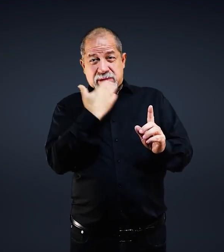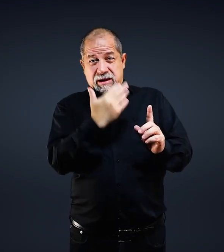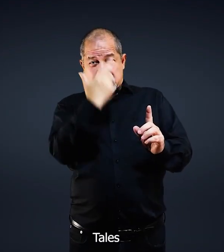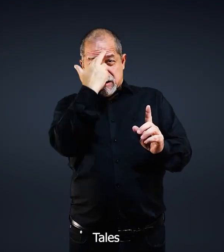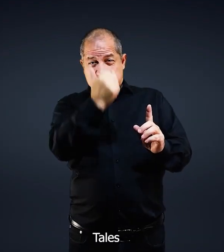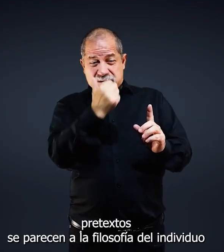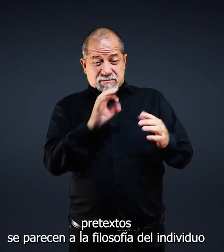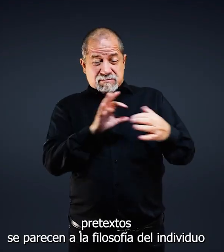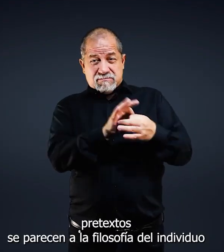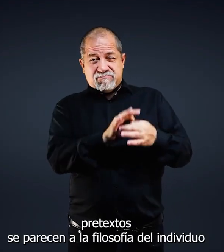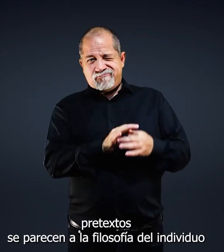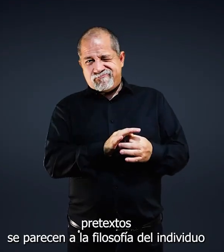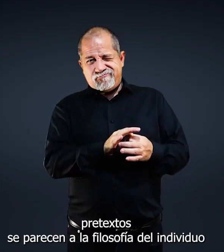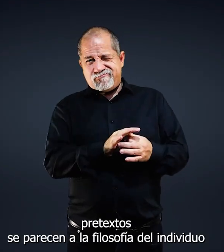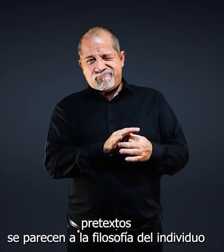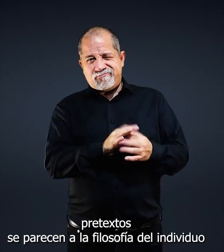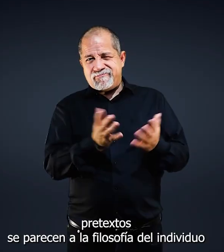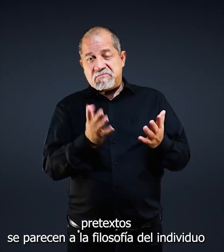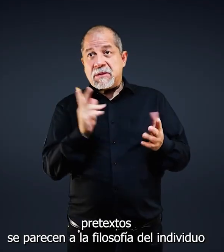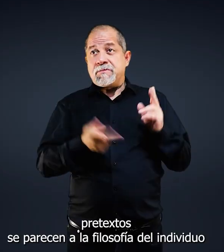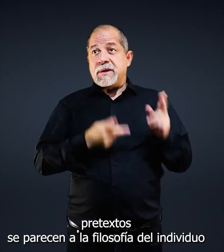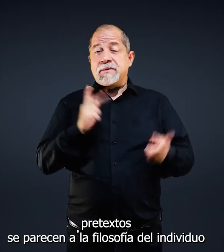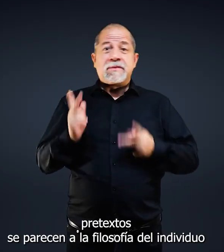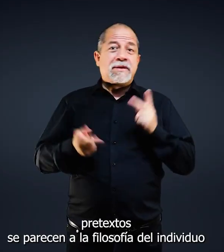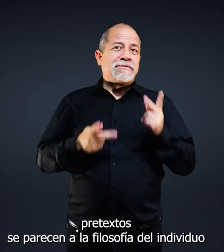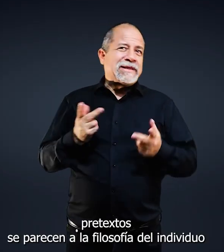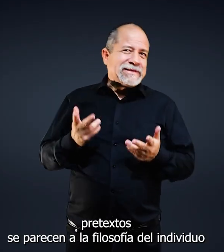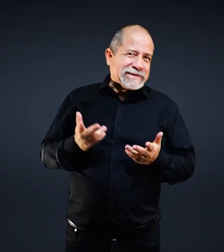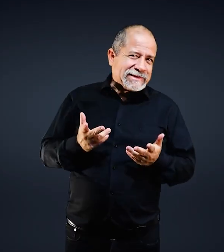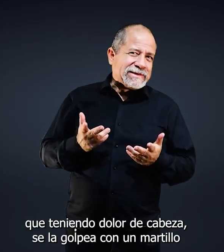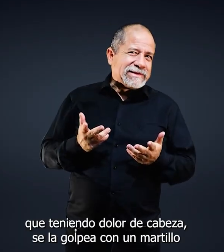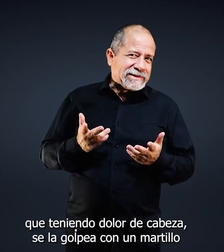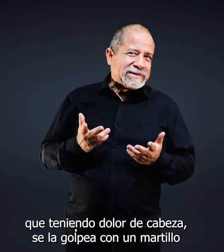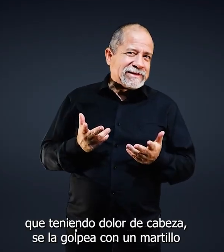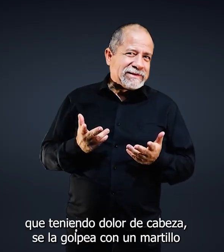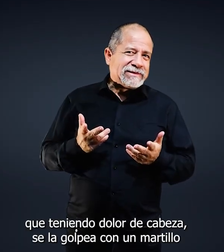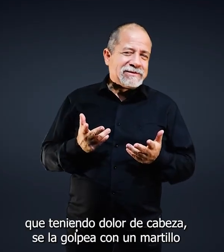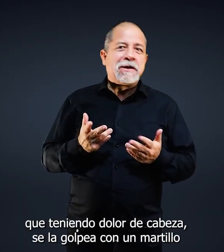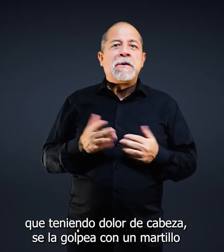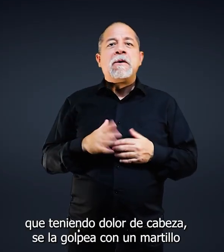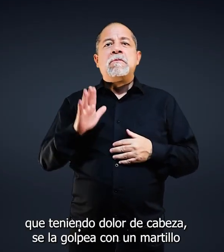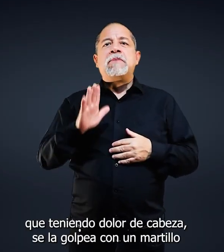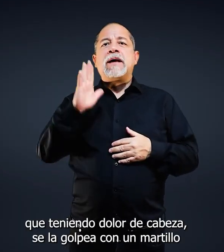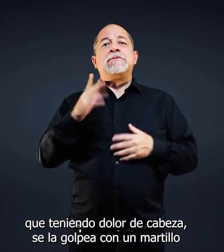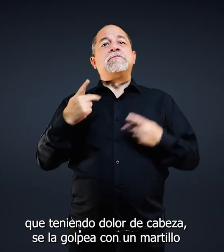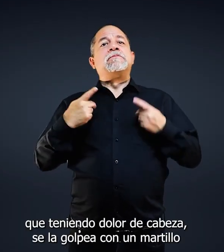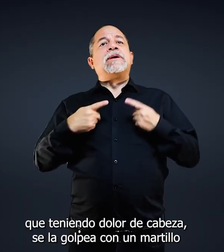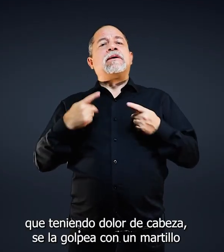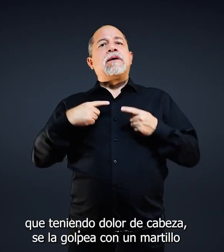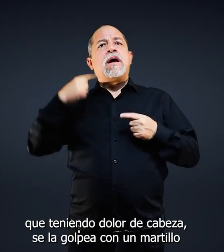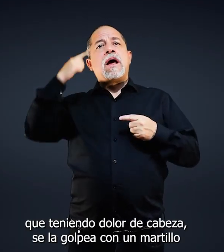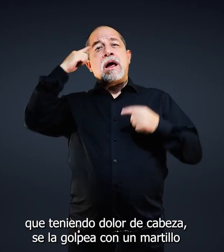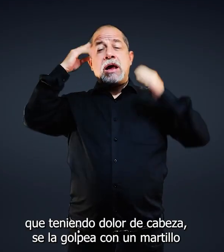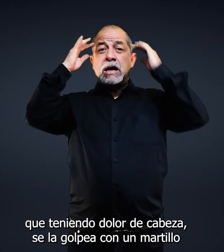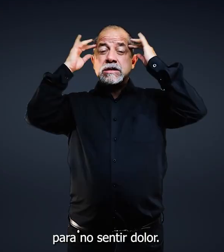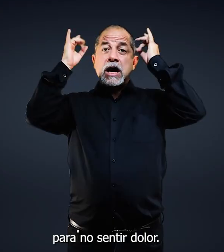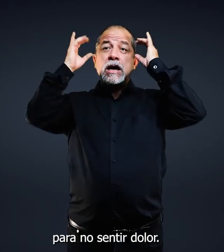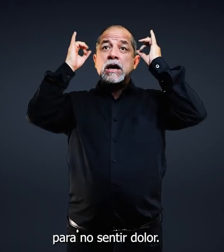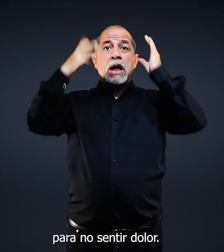Tales pretextos se parecen a la filosofía del individuo, que teniendo dolor de cabeza se la golpea con un martillo para no sentir